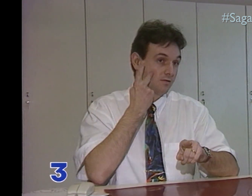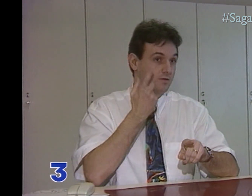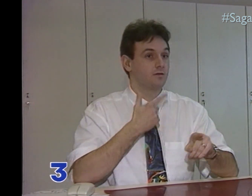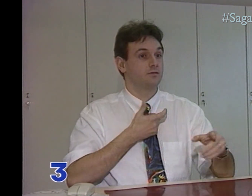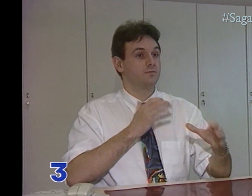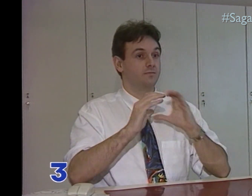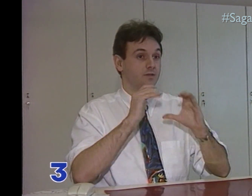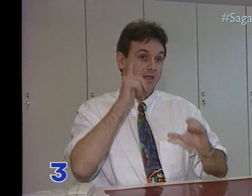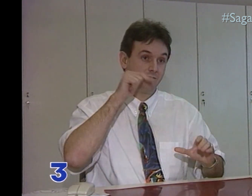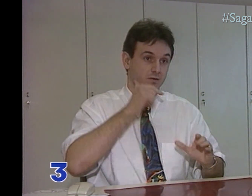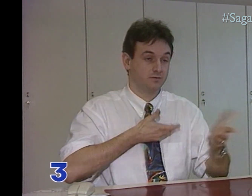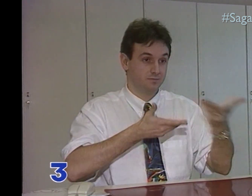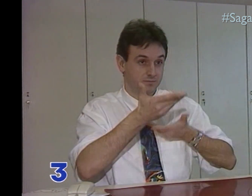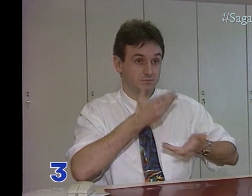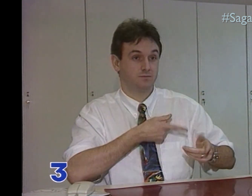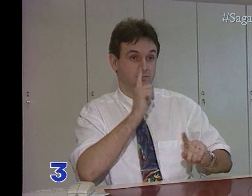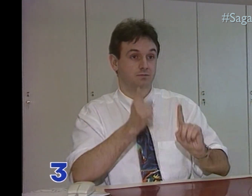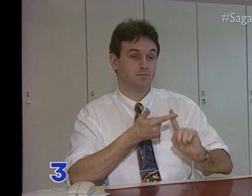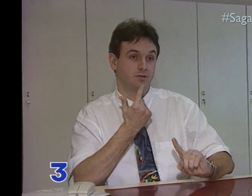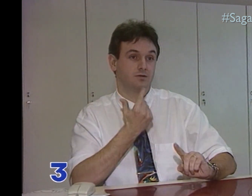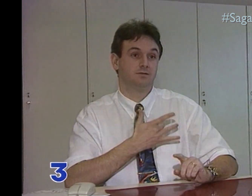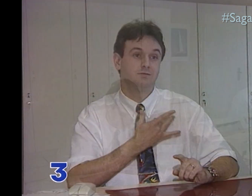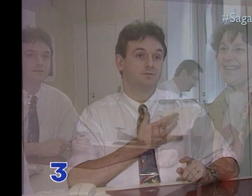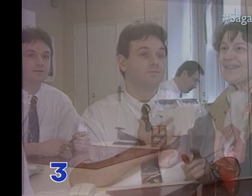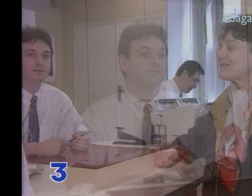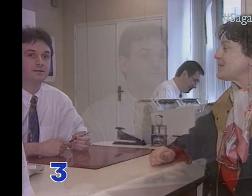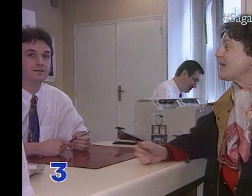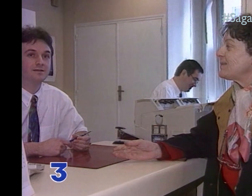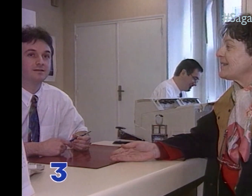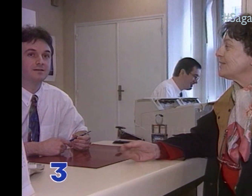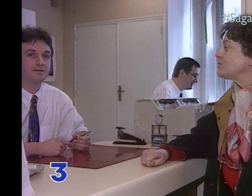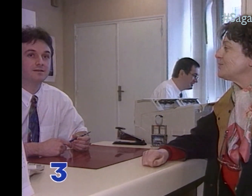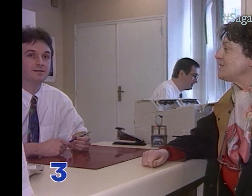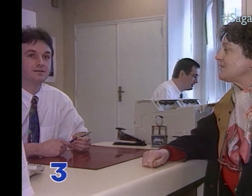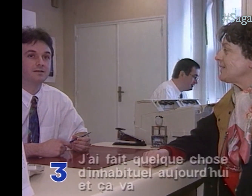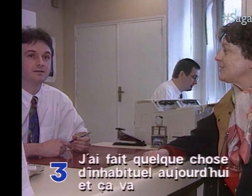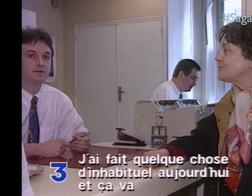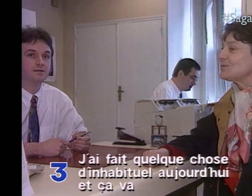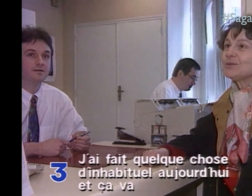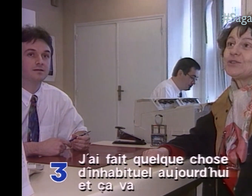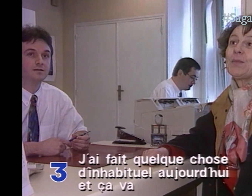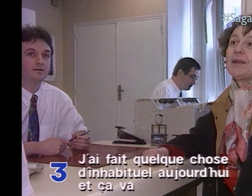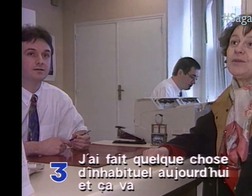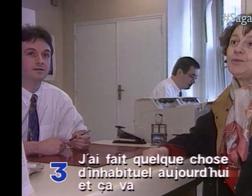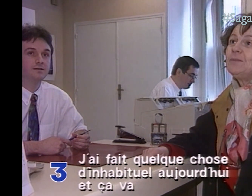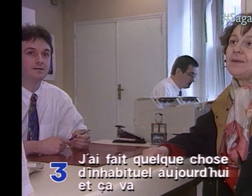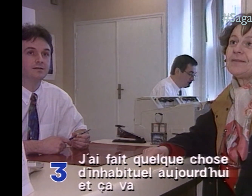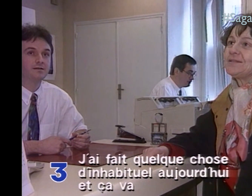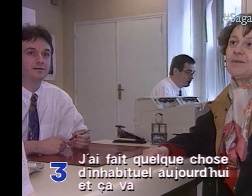enrichissant de faire un effort réciproque pour communiquer. Ça se passe bien, mais aujourd'hui j'ai fait quelque chose que je n'avais pas l'habitude, mais ça s'est bien